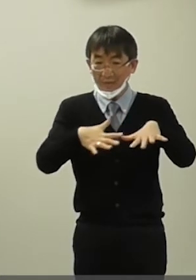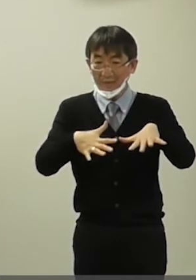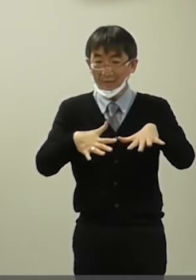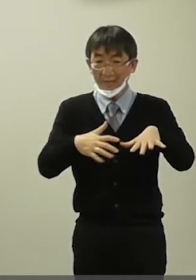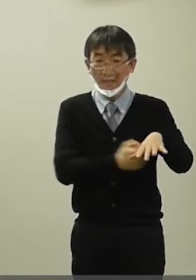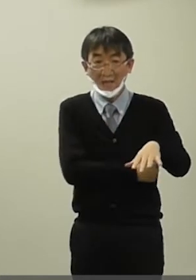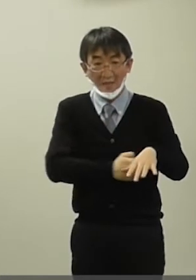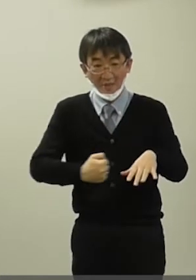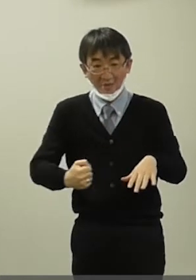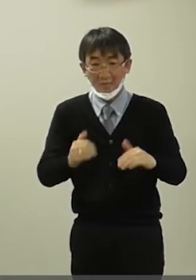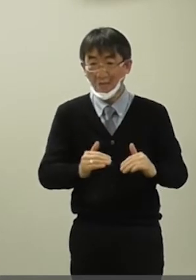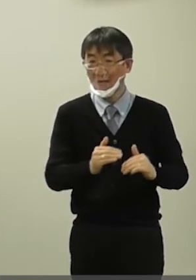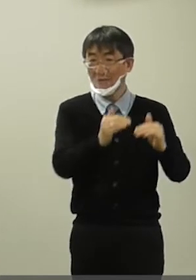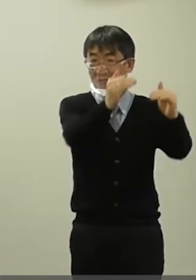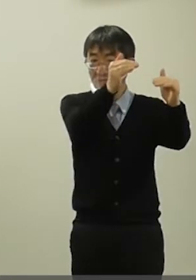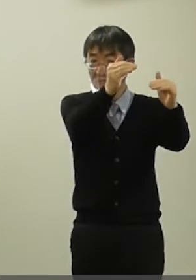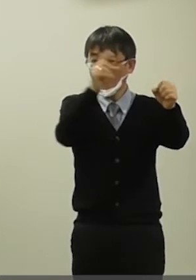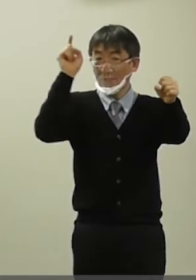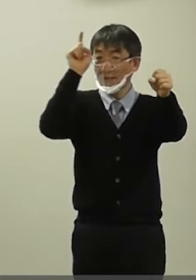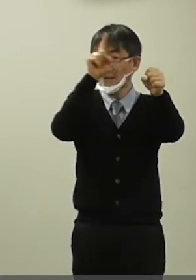といないのです